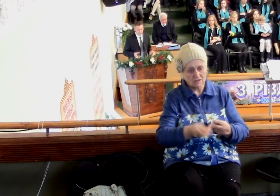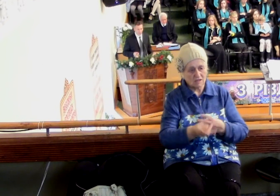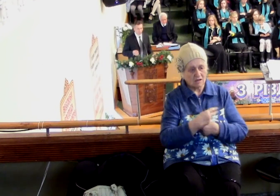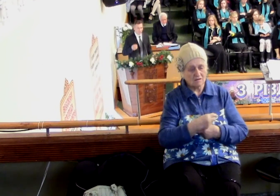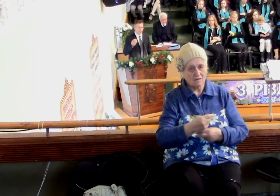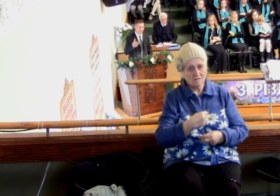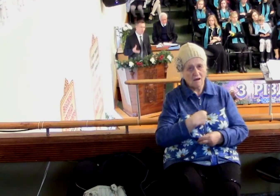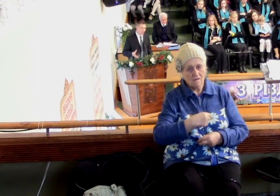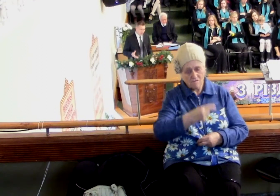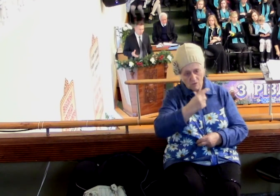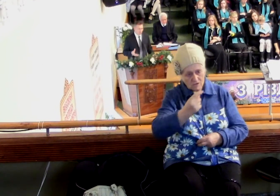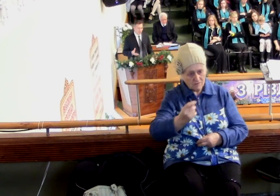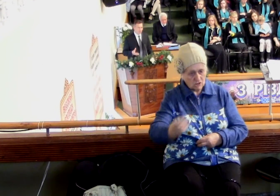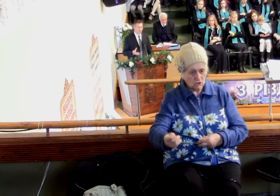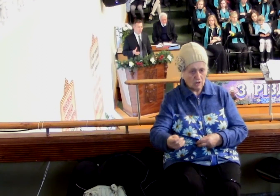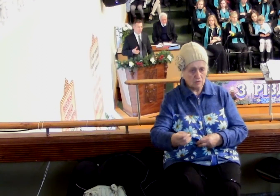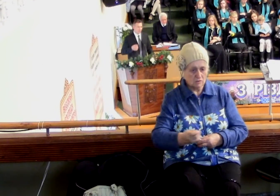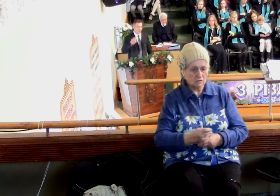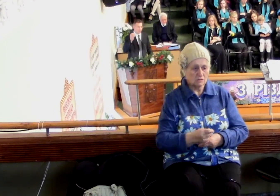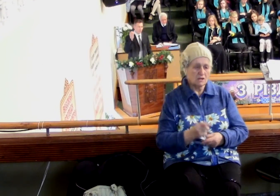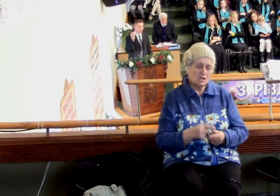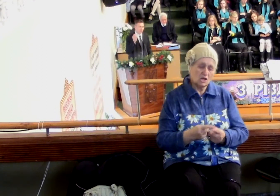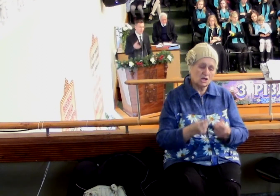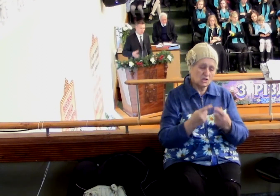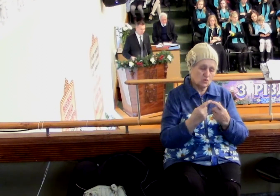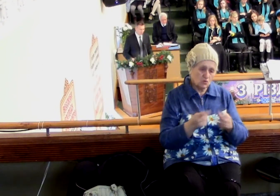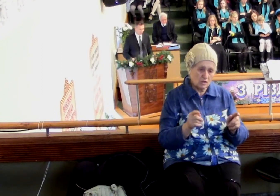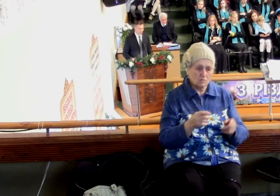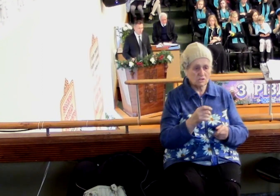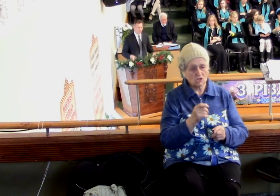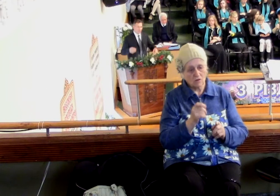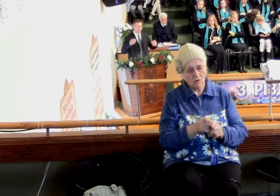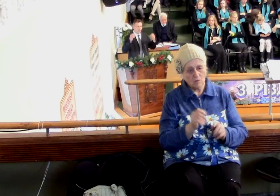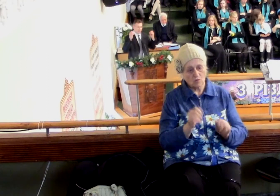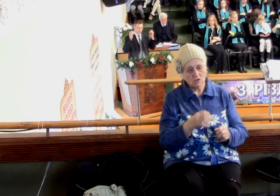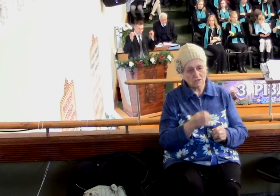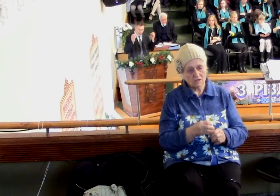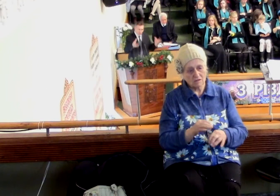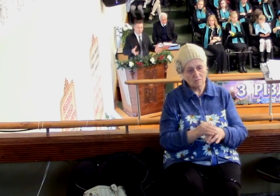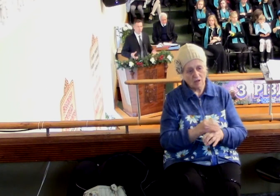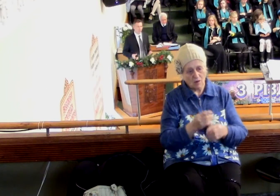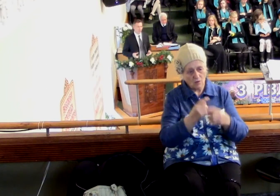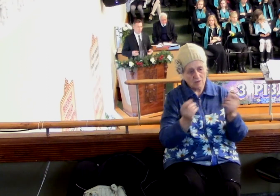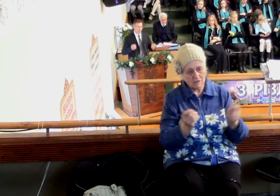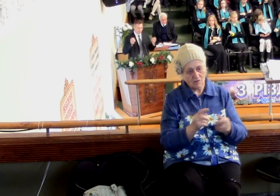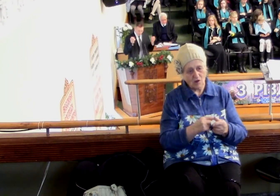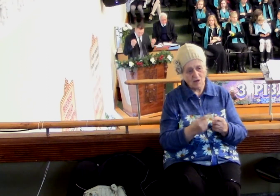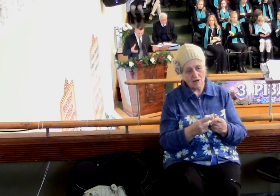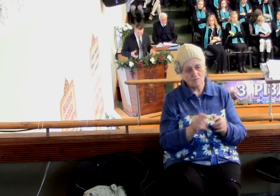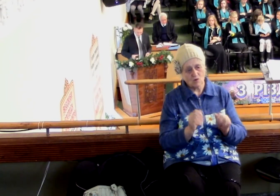возвещаю, возвещаю, или другими словами, благовествую. Или проповедую